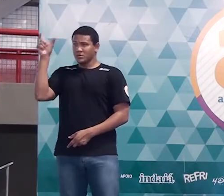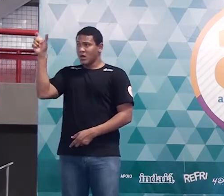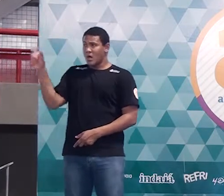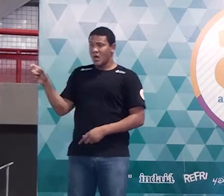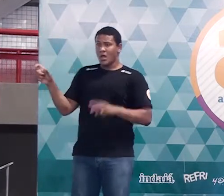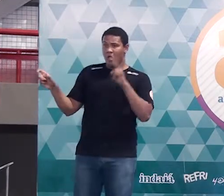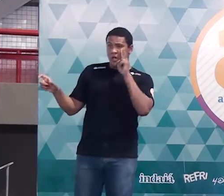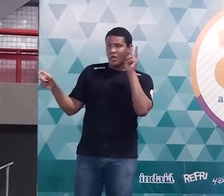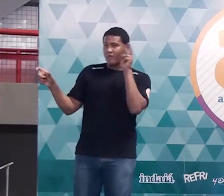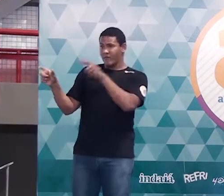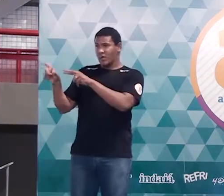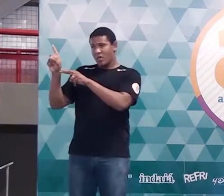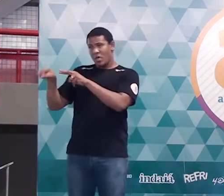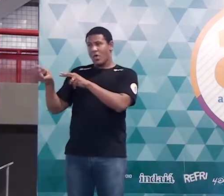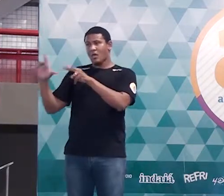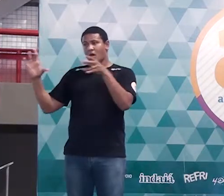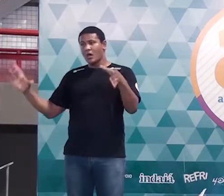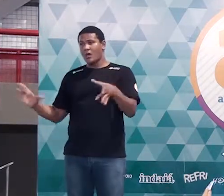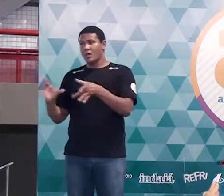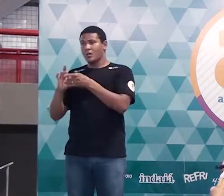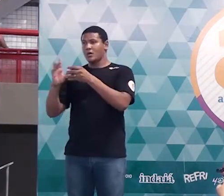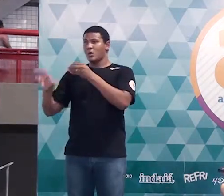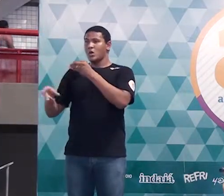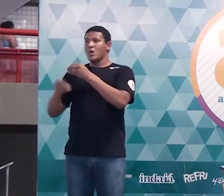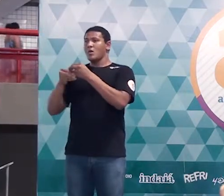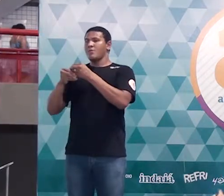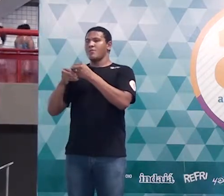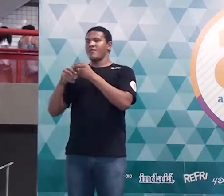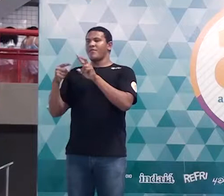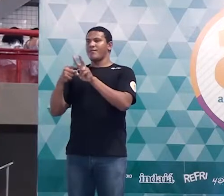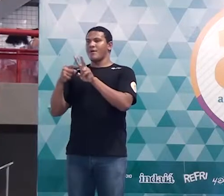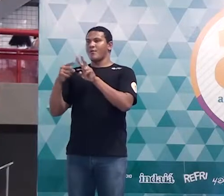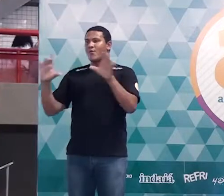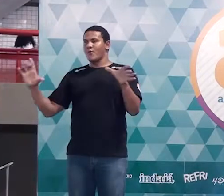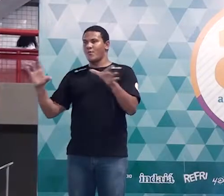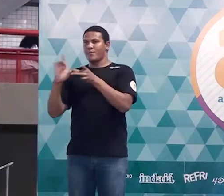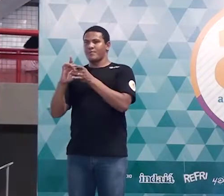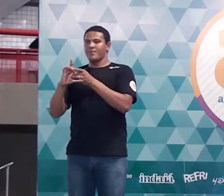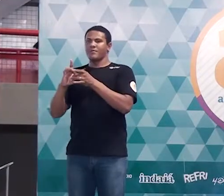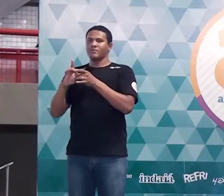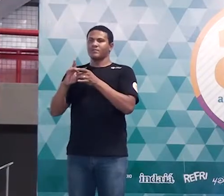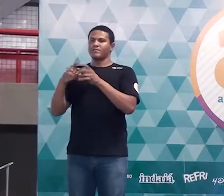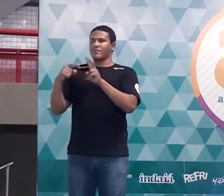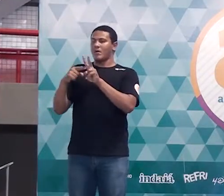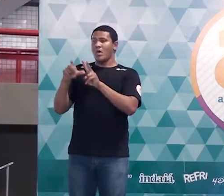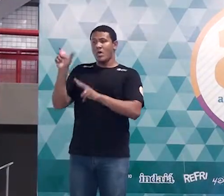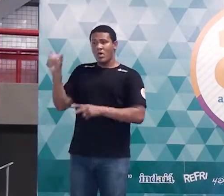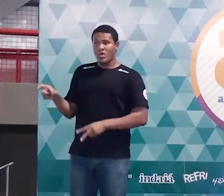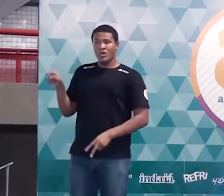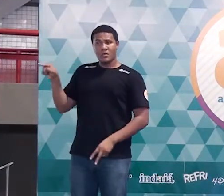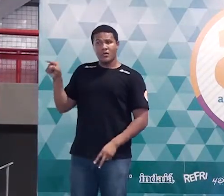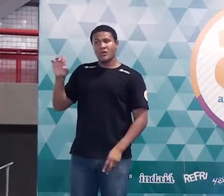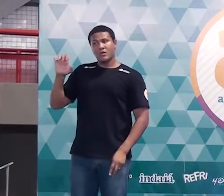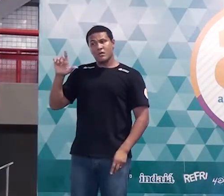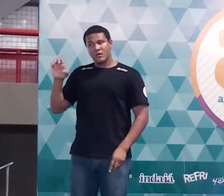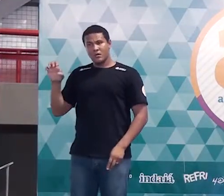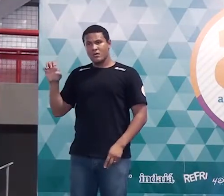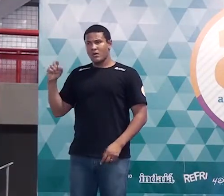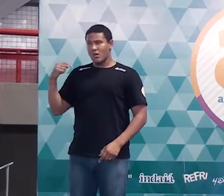um complemento verbal. Ele é masculino. Então você deveria dizer como?